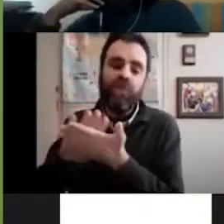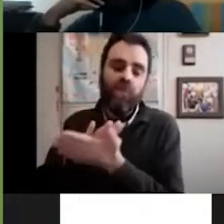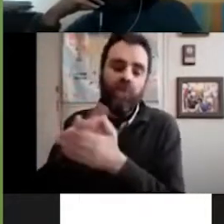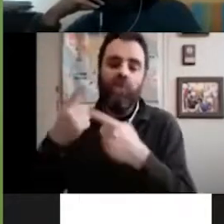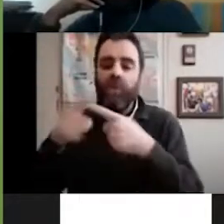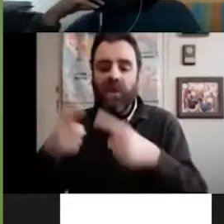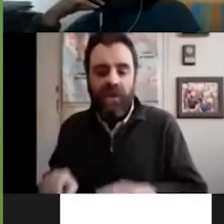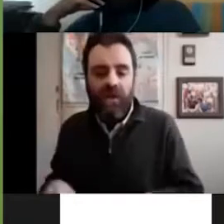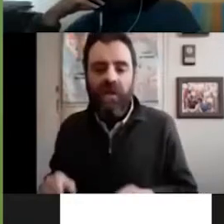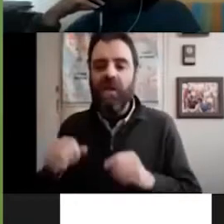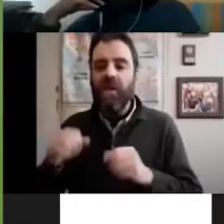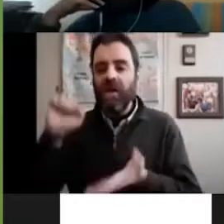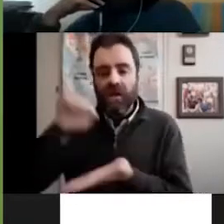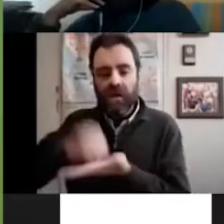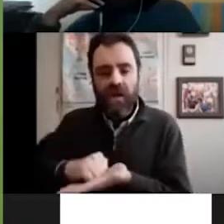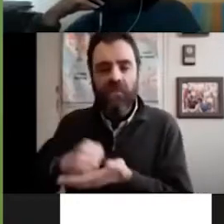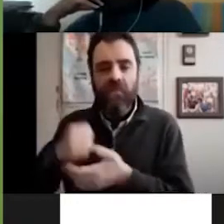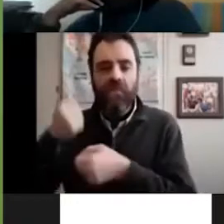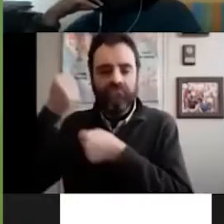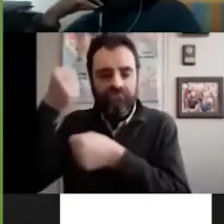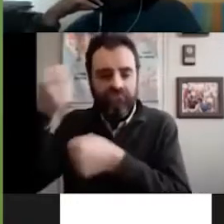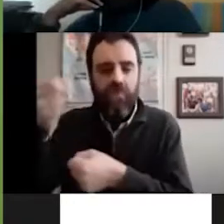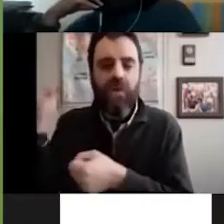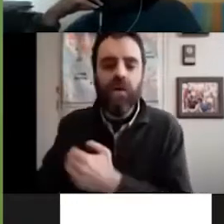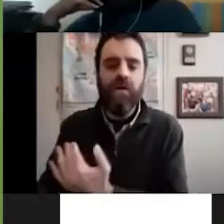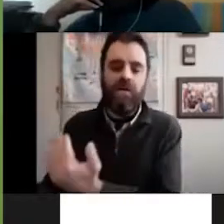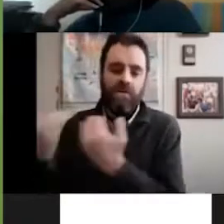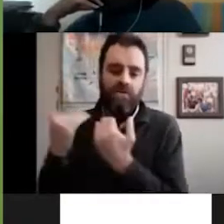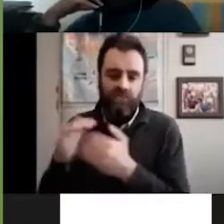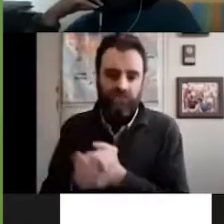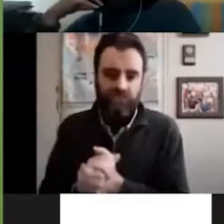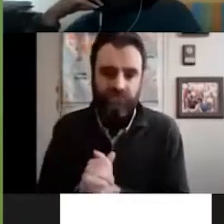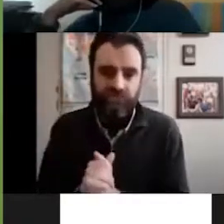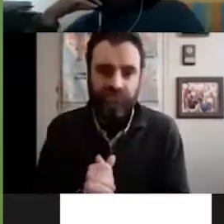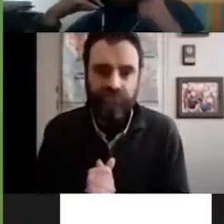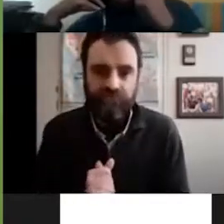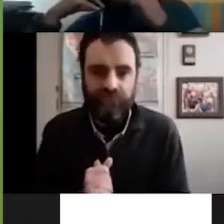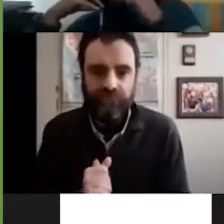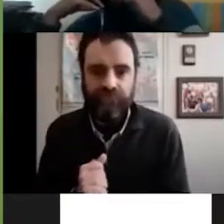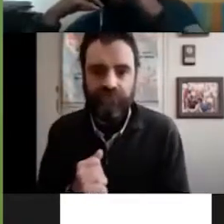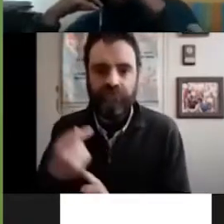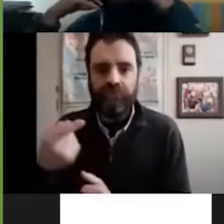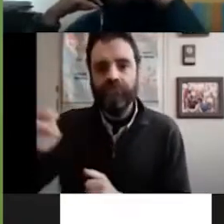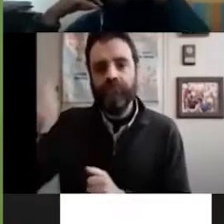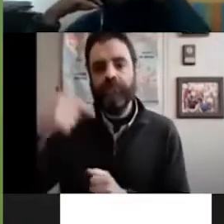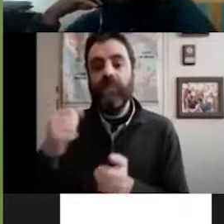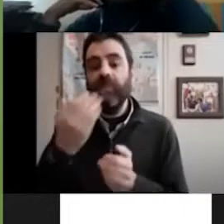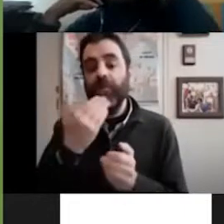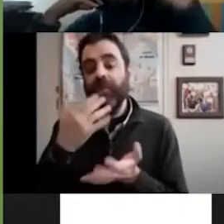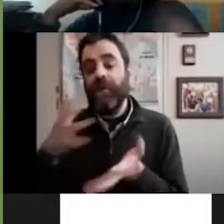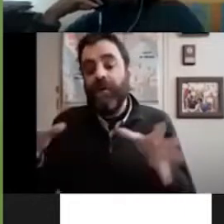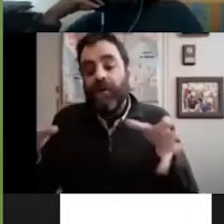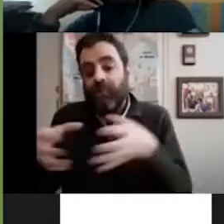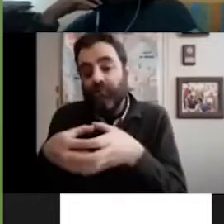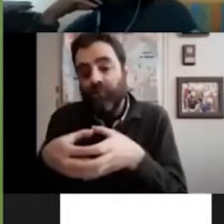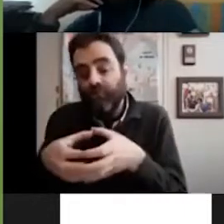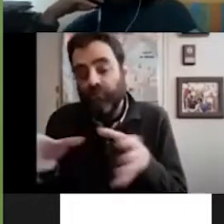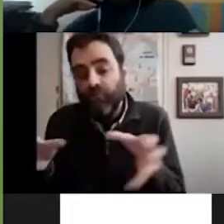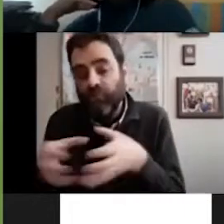también nos prestan apoyo y estamos afiliados. Por ejemplo, cuando se necesitan hacer reclamos, protestas y ese tipo de cosas nos prestan